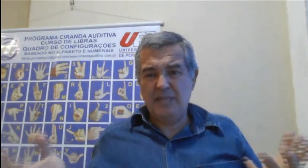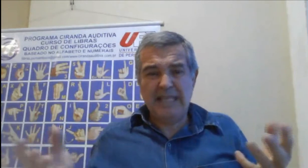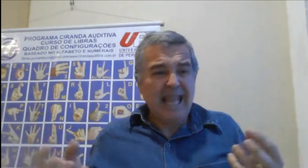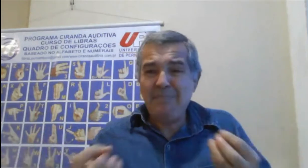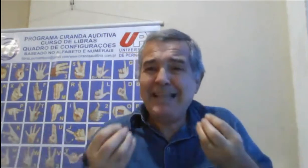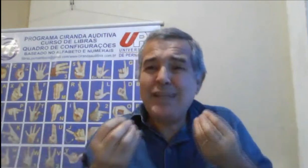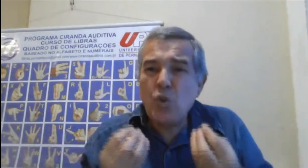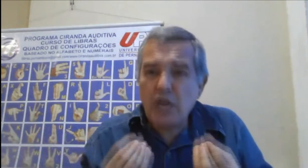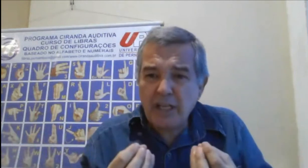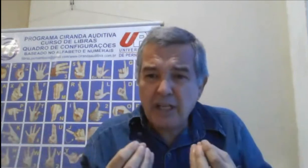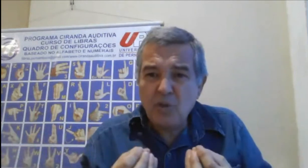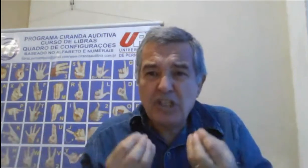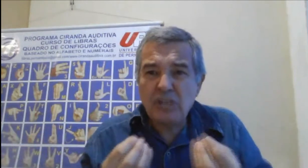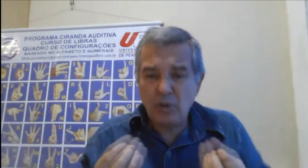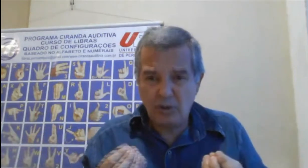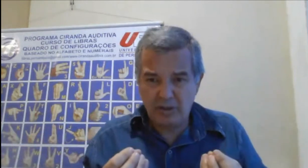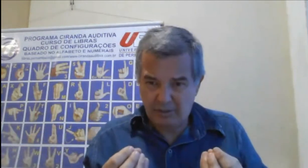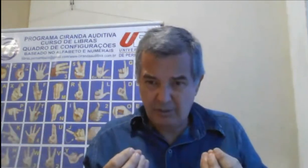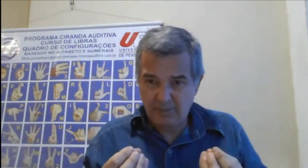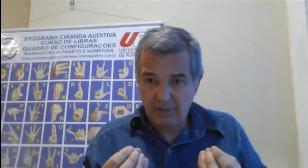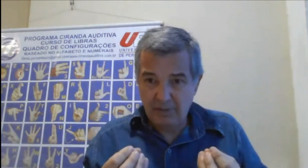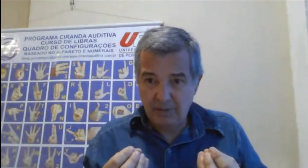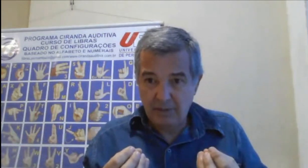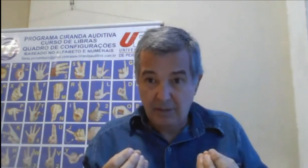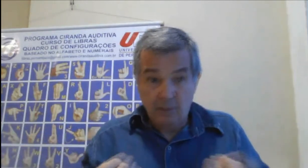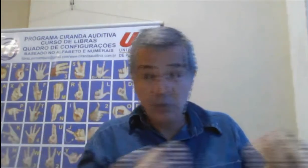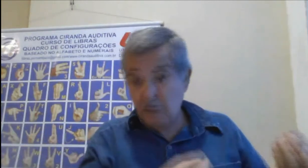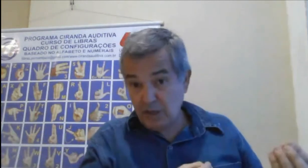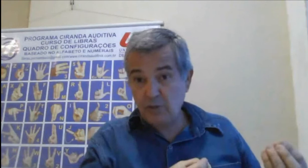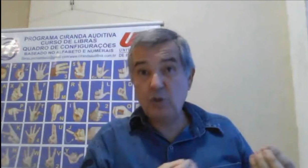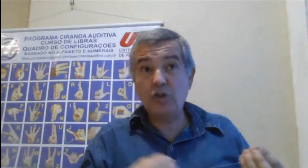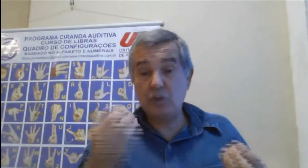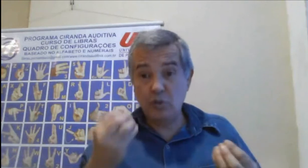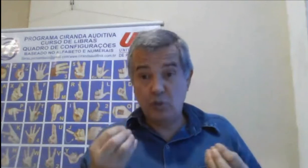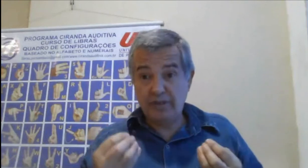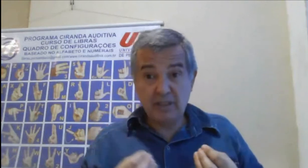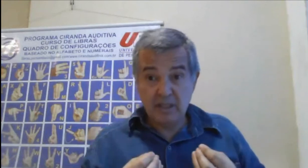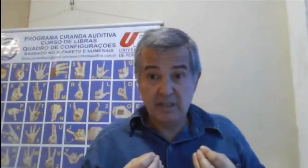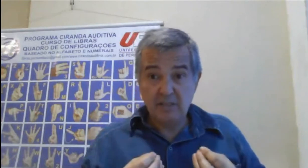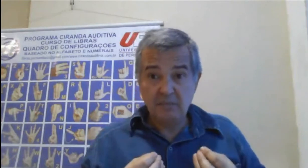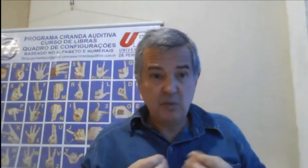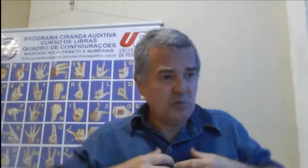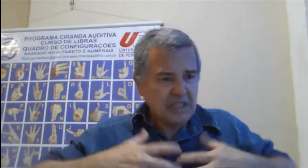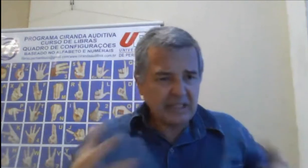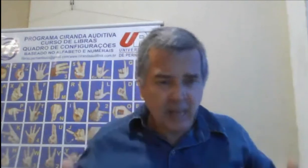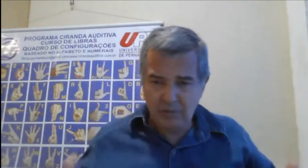Quer dizer, é medíocre o que estão colocando. Meus vídeos de 2012 diz, não tem